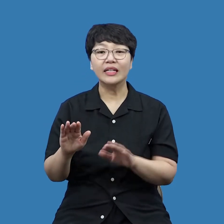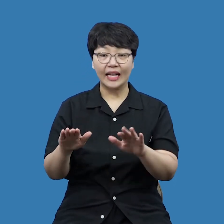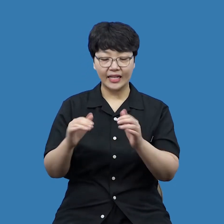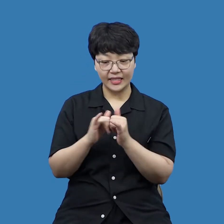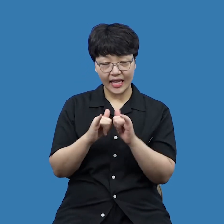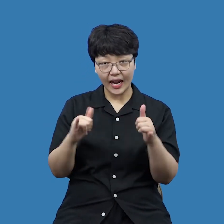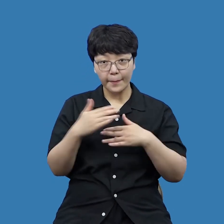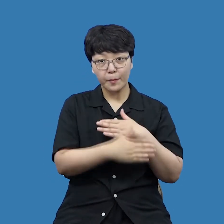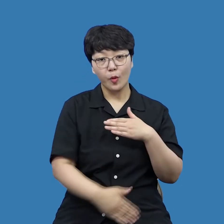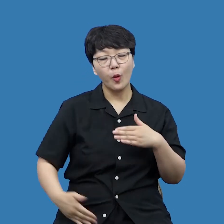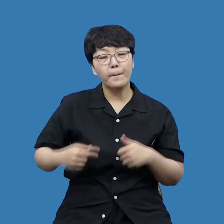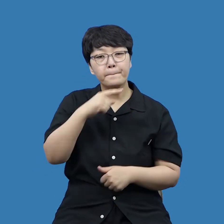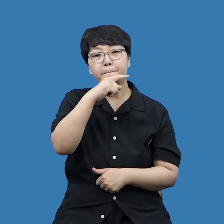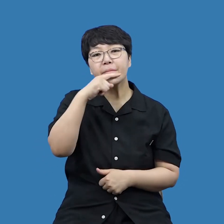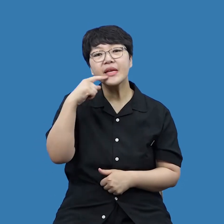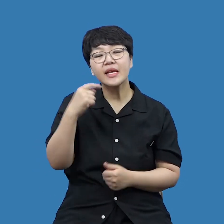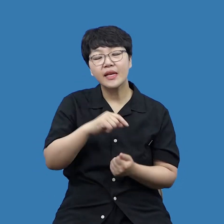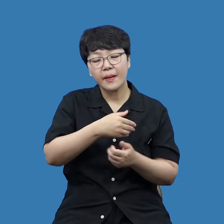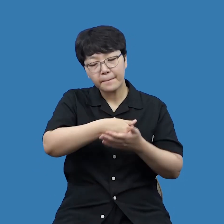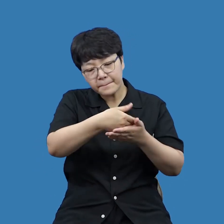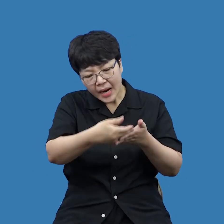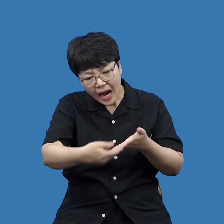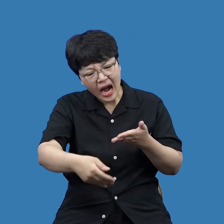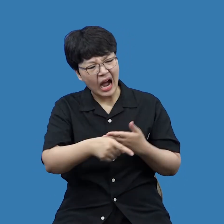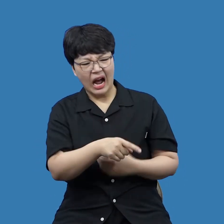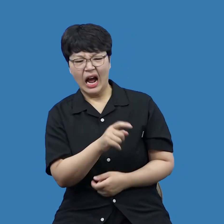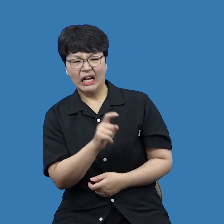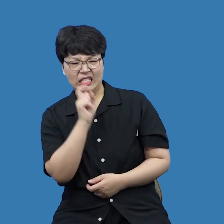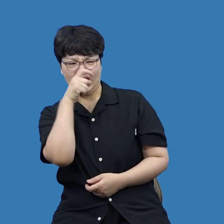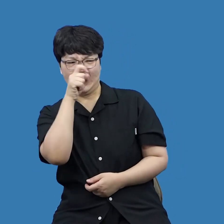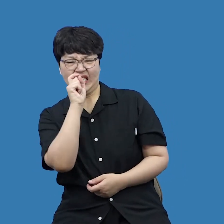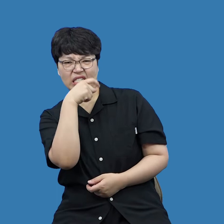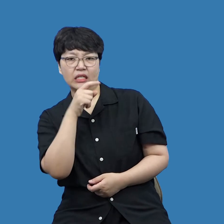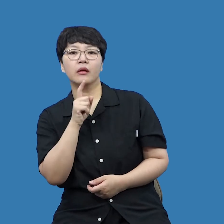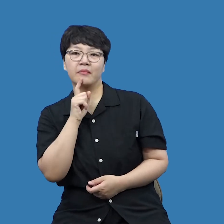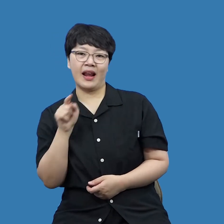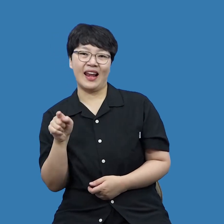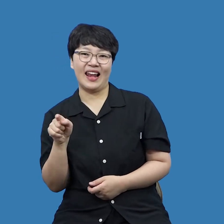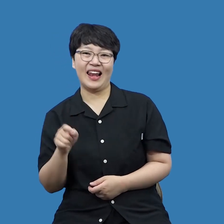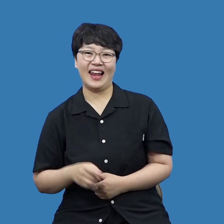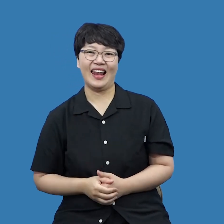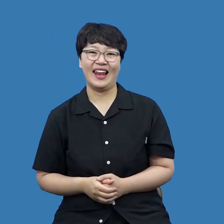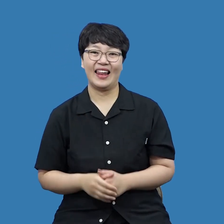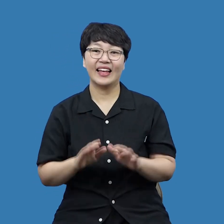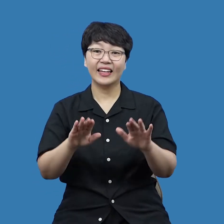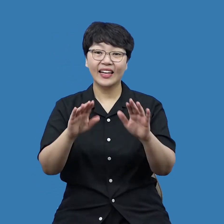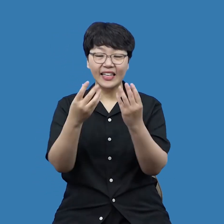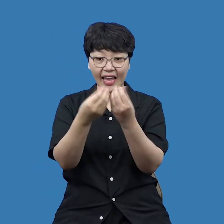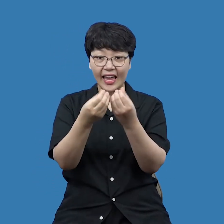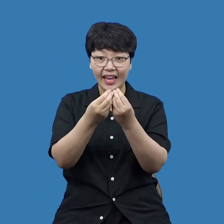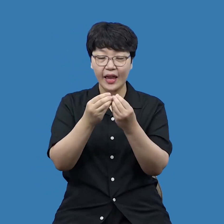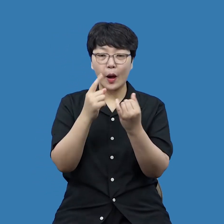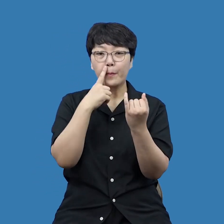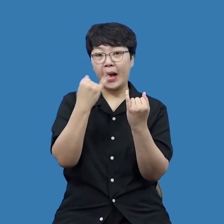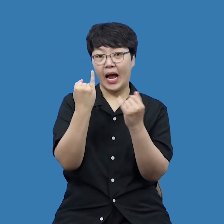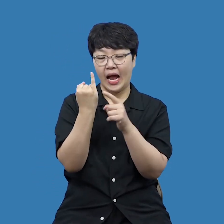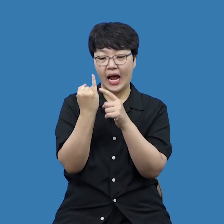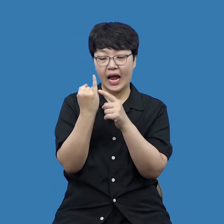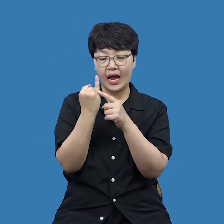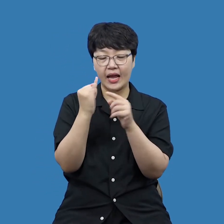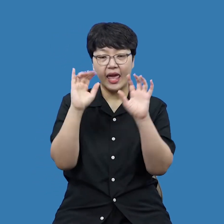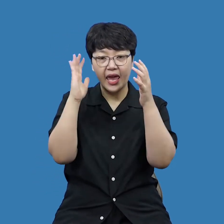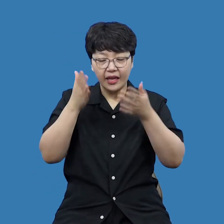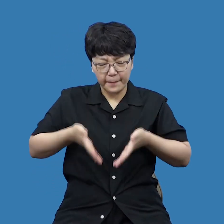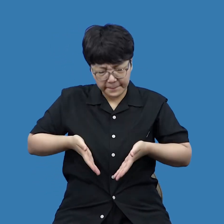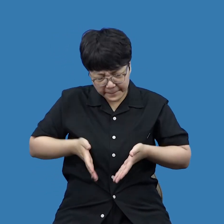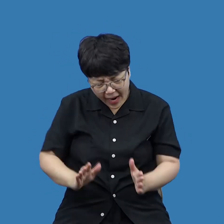유대 율법은 부정한 것으로 간주했습니다. 자, 아기를 출산하기 위해서는 마리아가